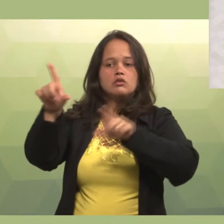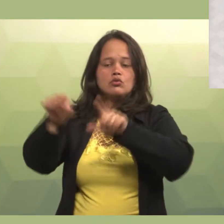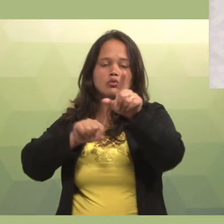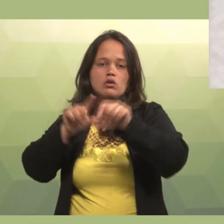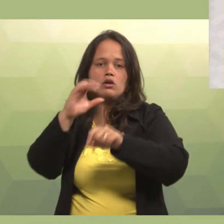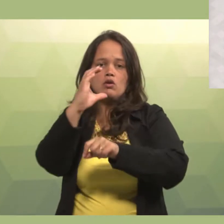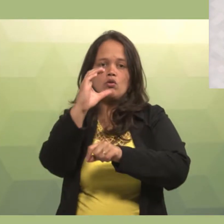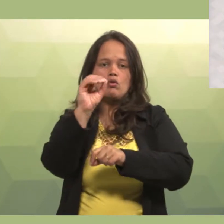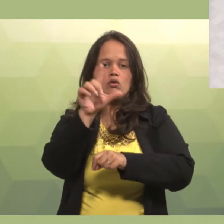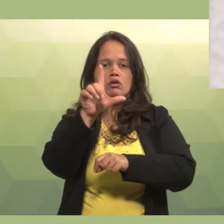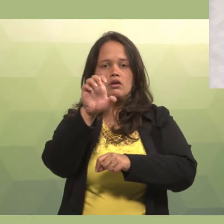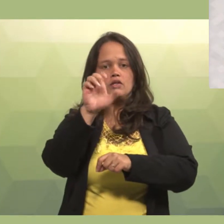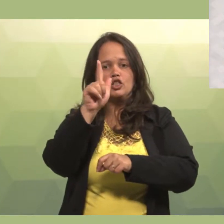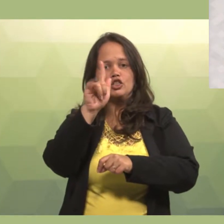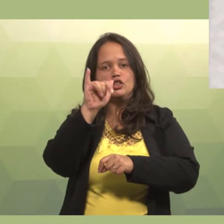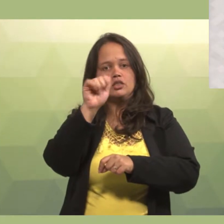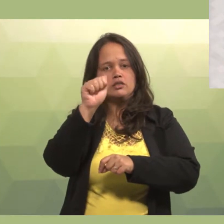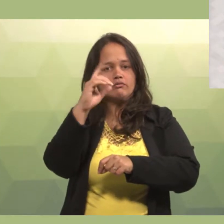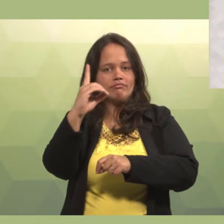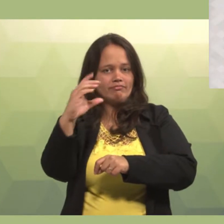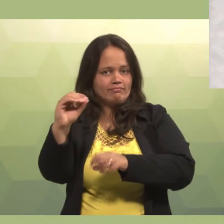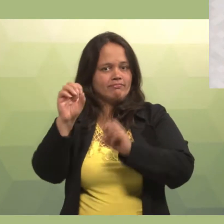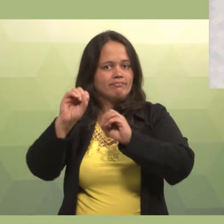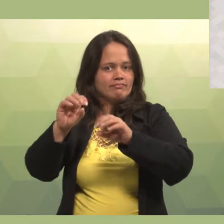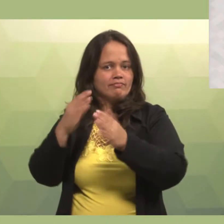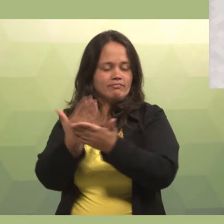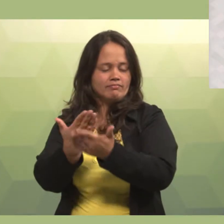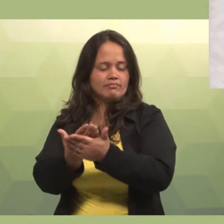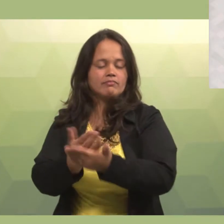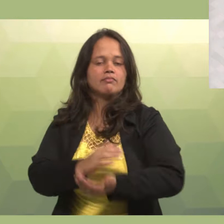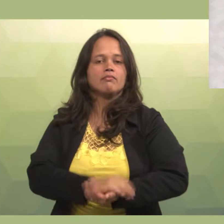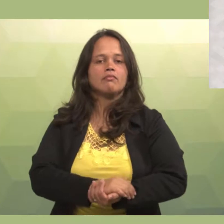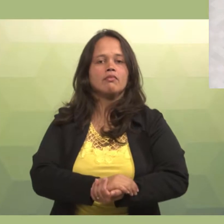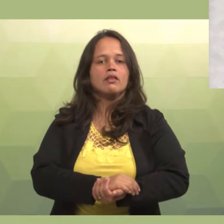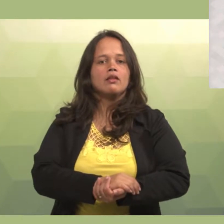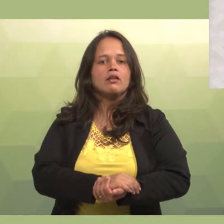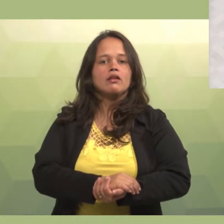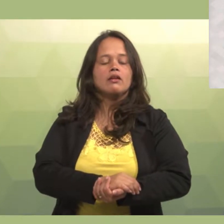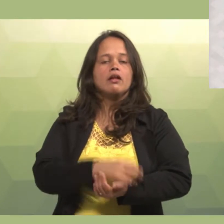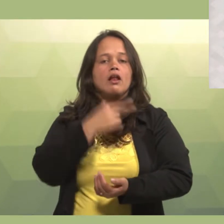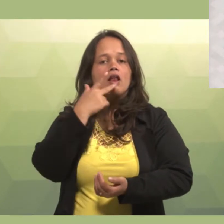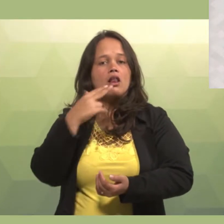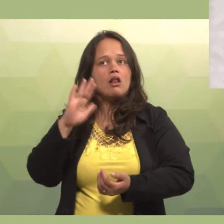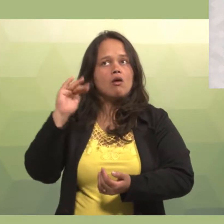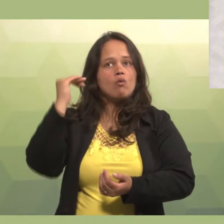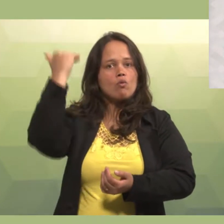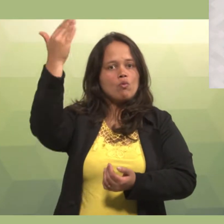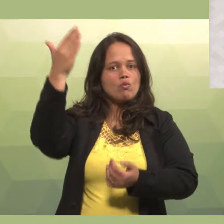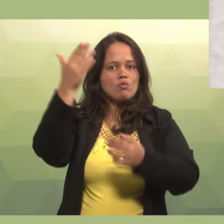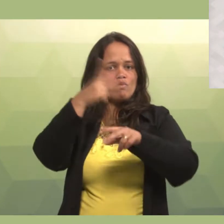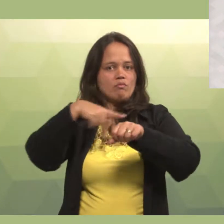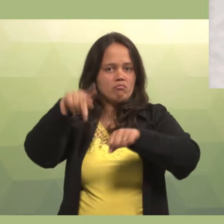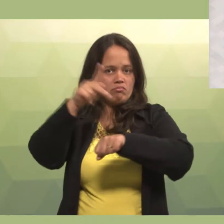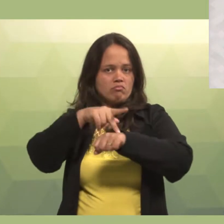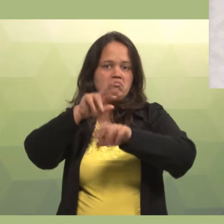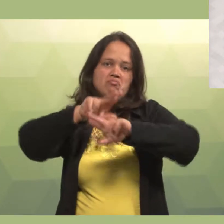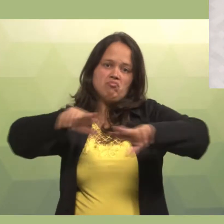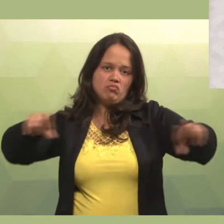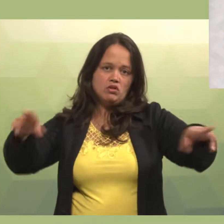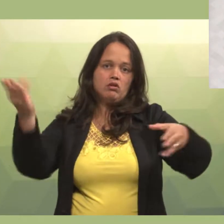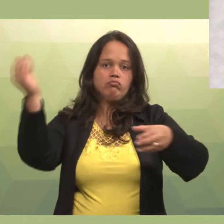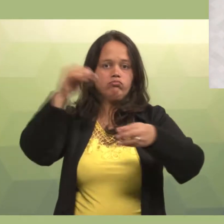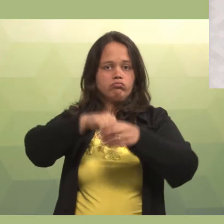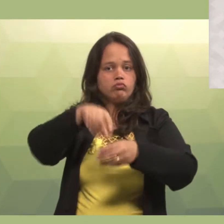parte diversificada e pelo menos uma deve ser incluída no currículo, escolhida pela comunidade escolar dentro das possibilidades